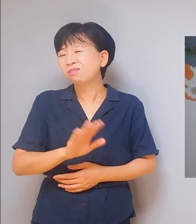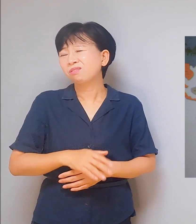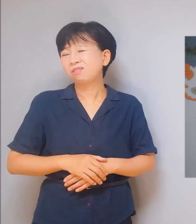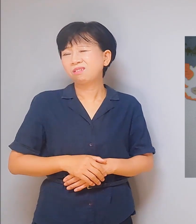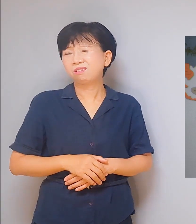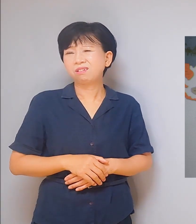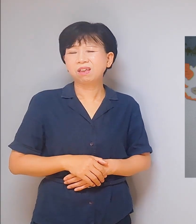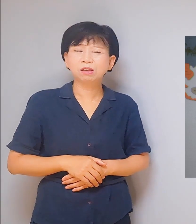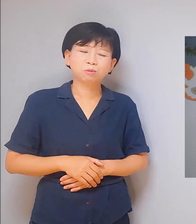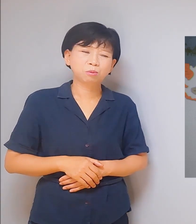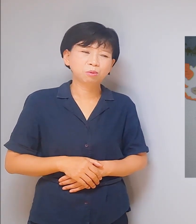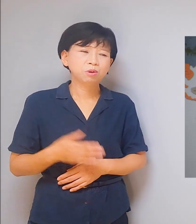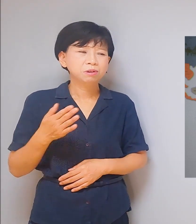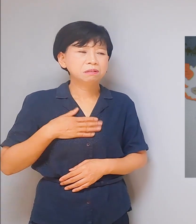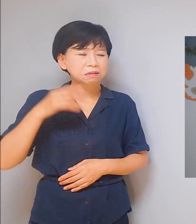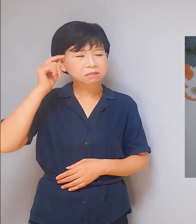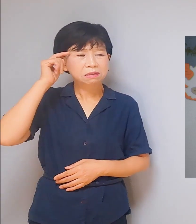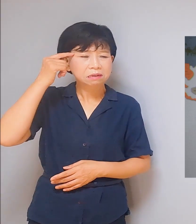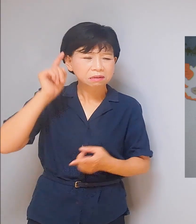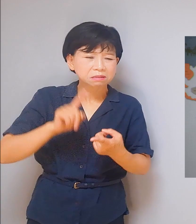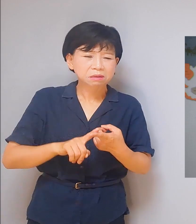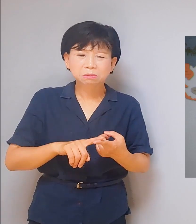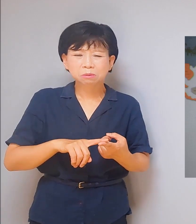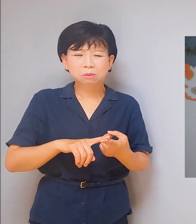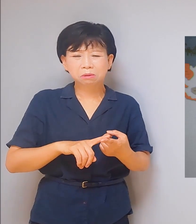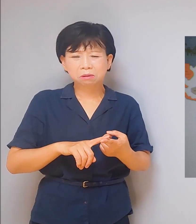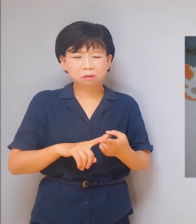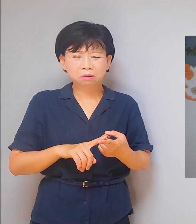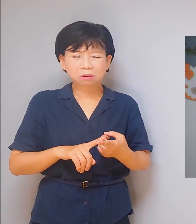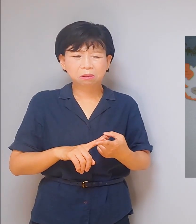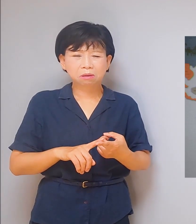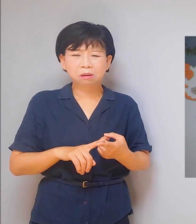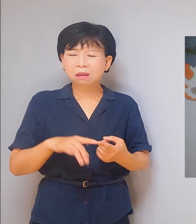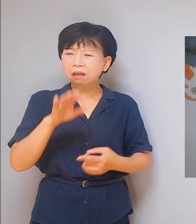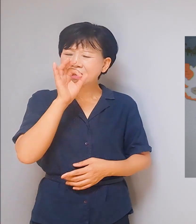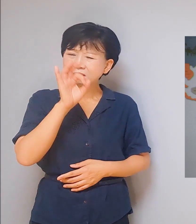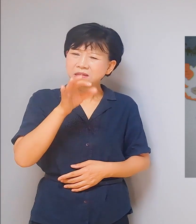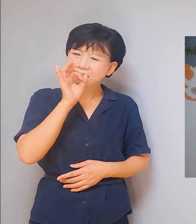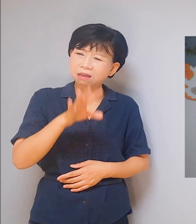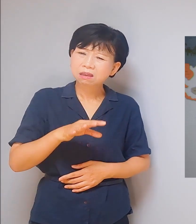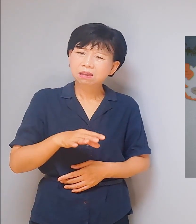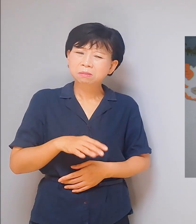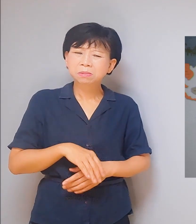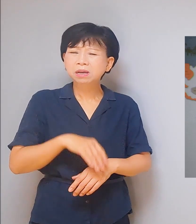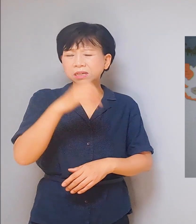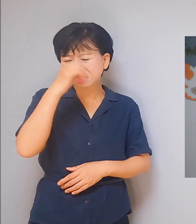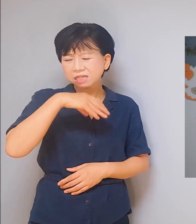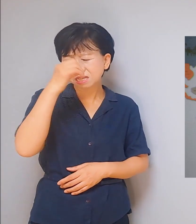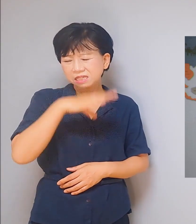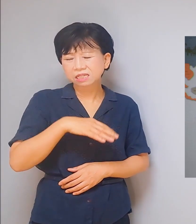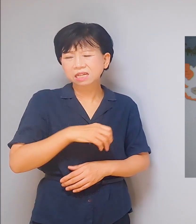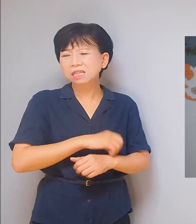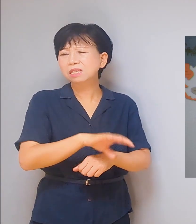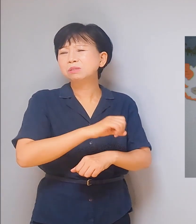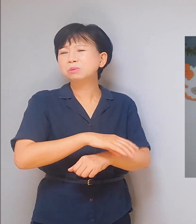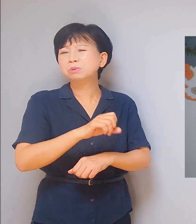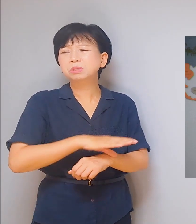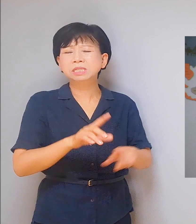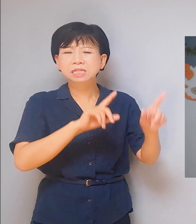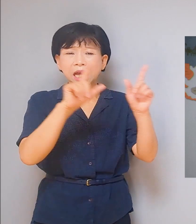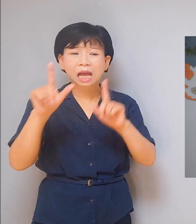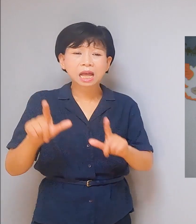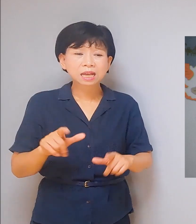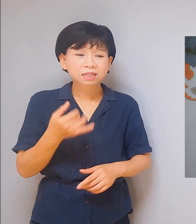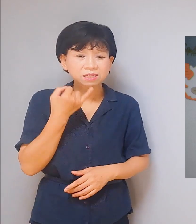되는데 그냥 뭐 대충 살지 뭐. 여러분 그렇게 살아야 될까요? 아니잖아요. 나에게 주어져 있는